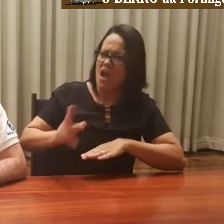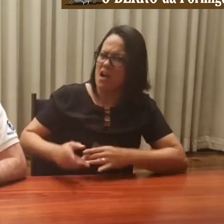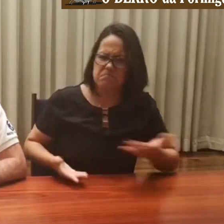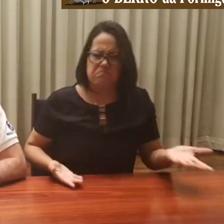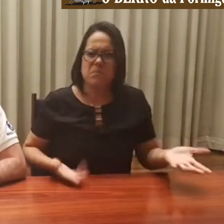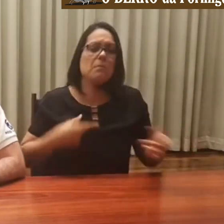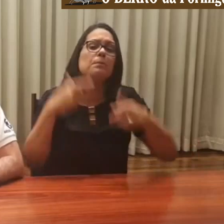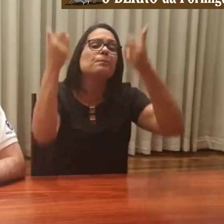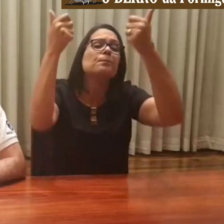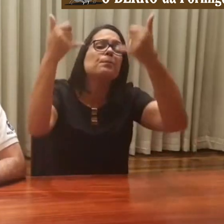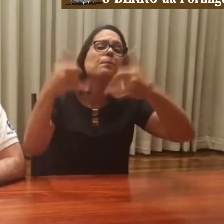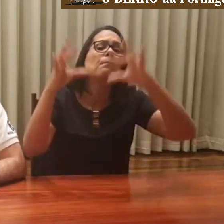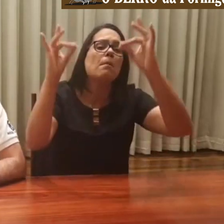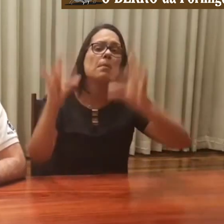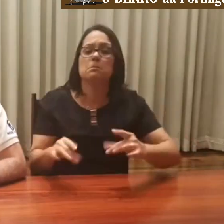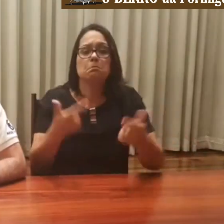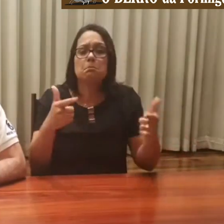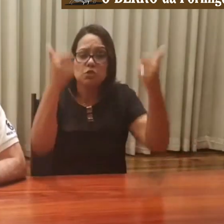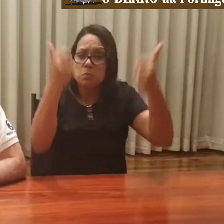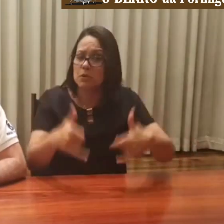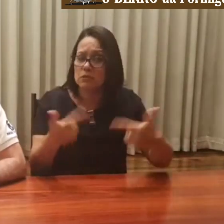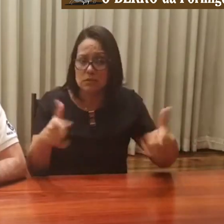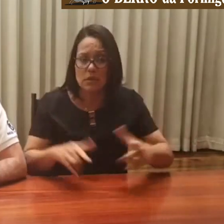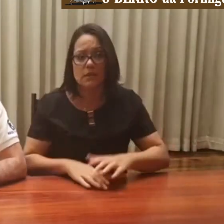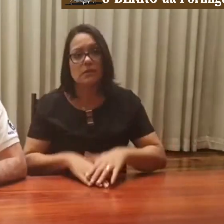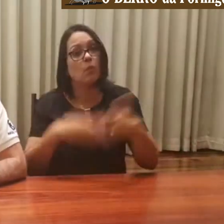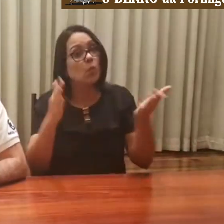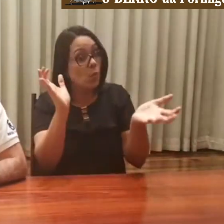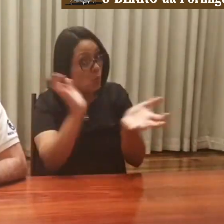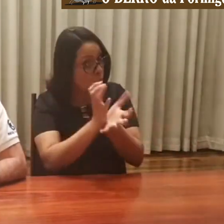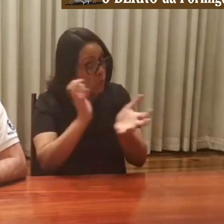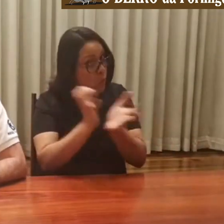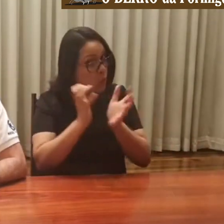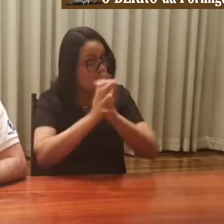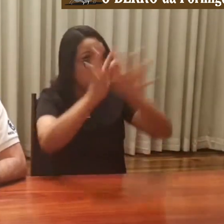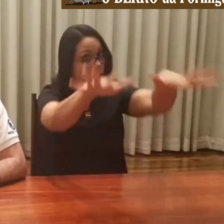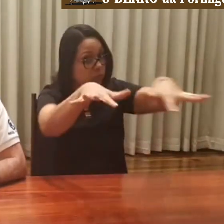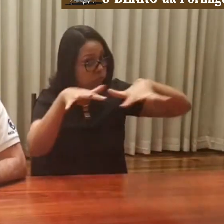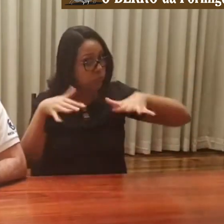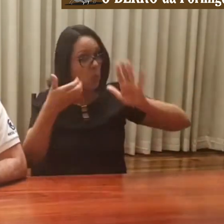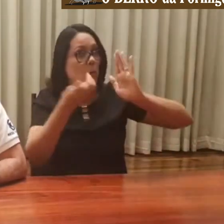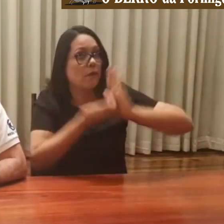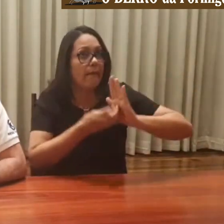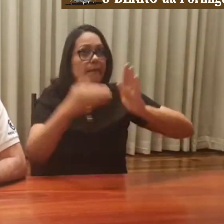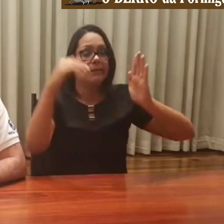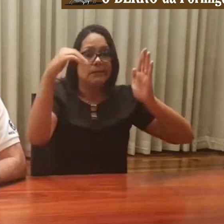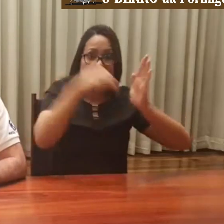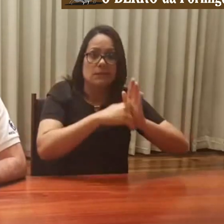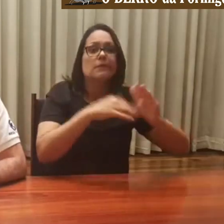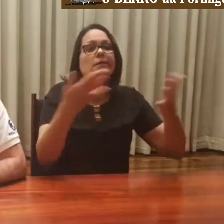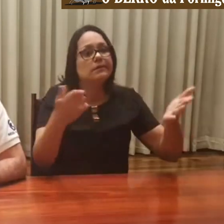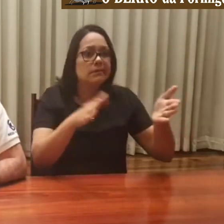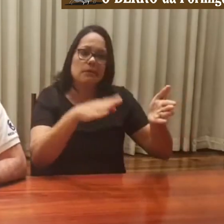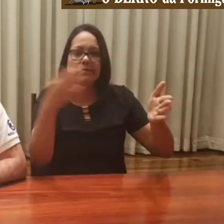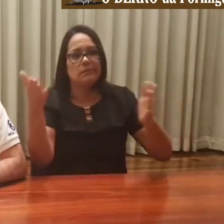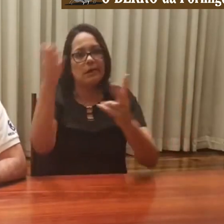Na verdade, né, parte do parlamento, que é natural, né, sempre tem os dois lados, sempre, raramente vão